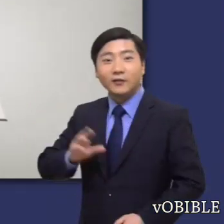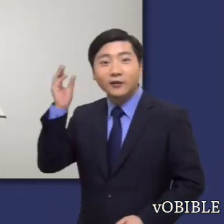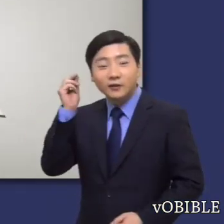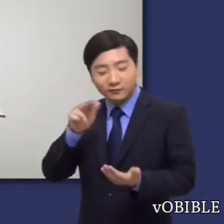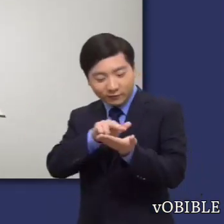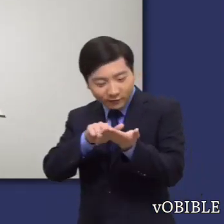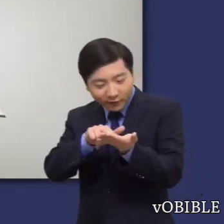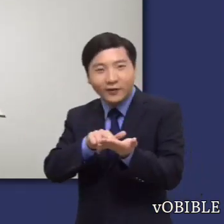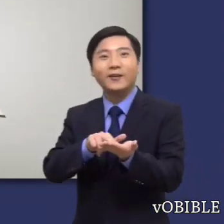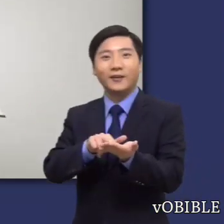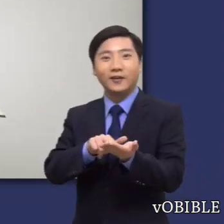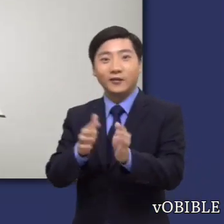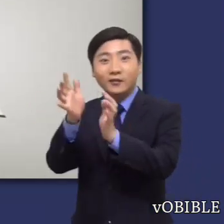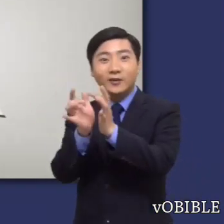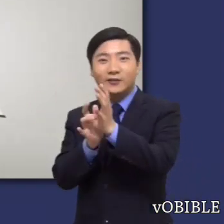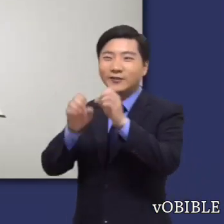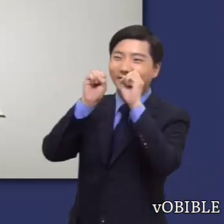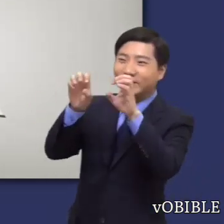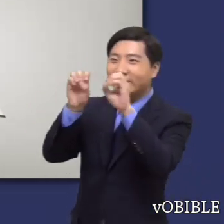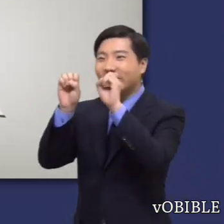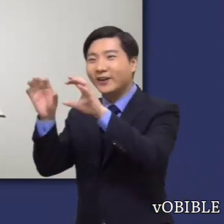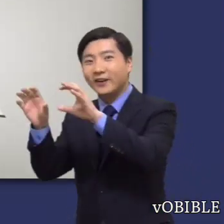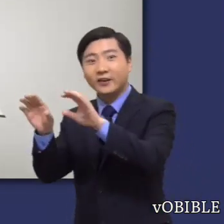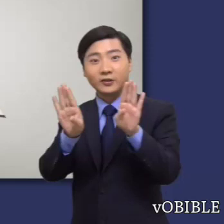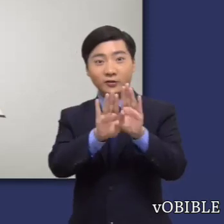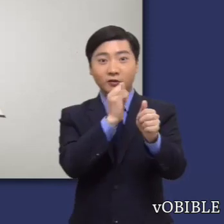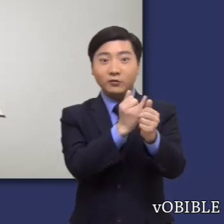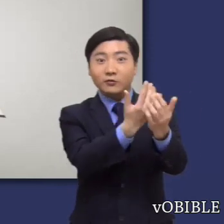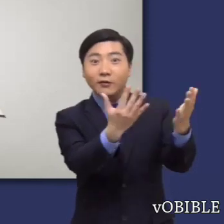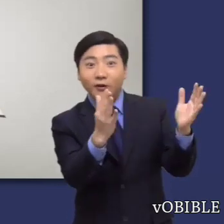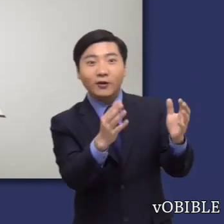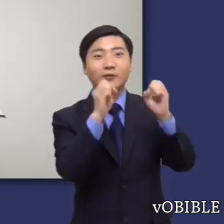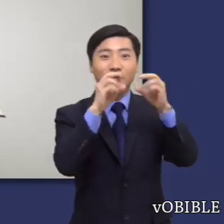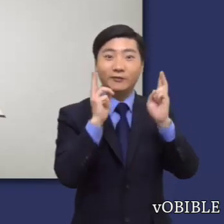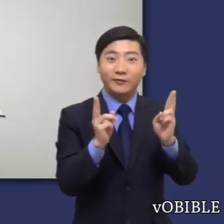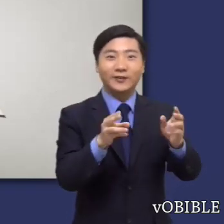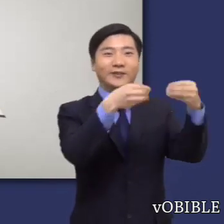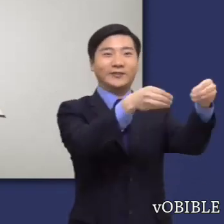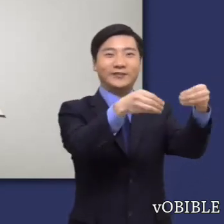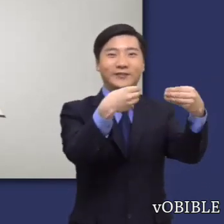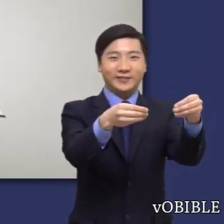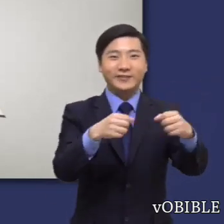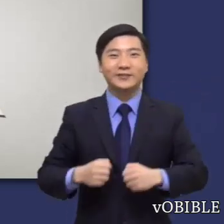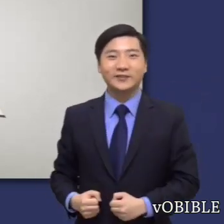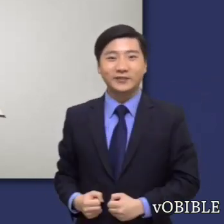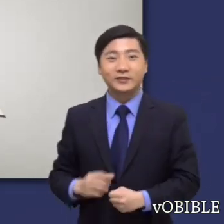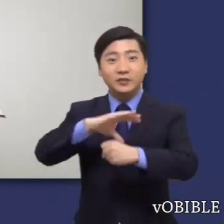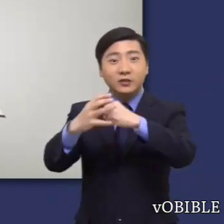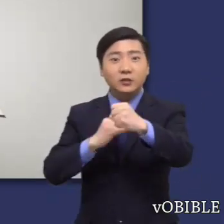你读路加福音时，请留意耶稣怎样热心传道并训练门徒宣扬王国好消